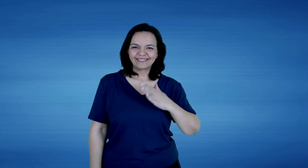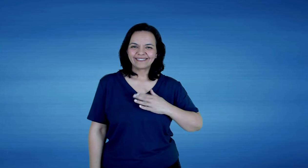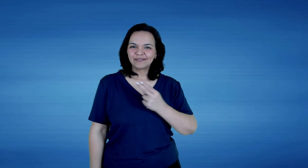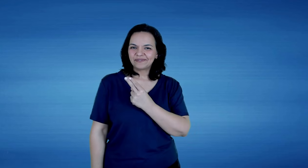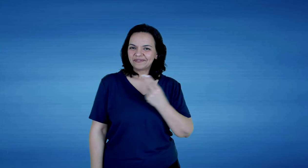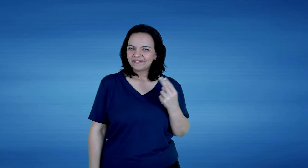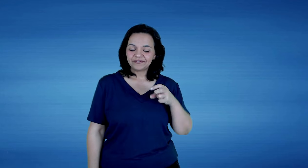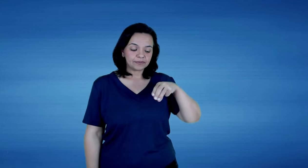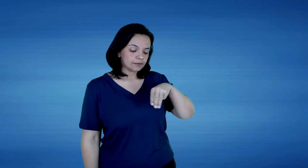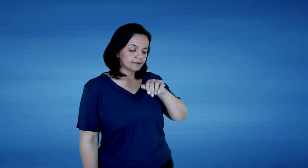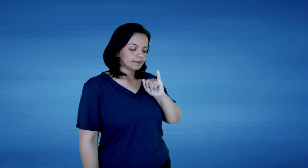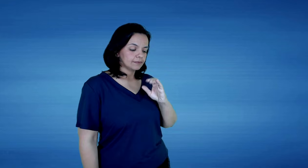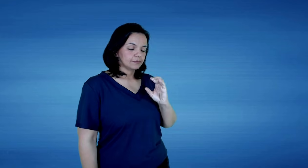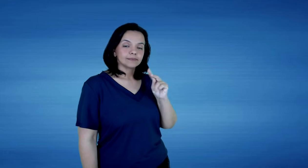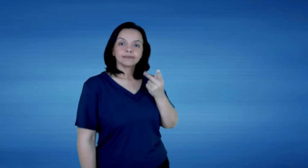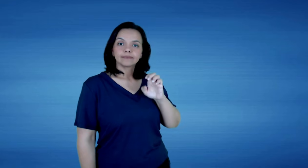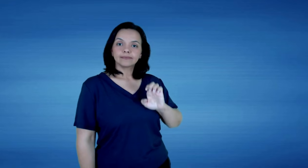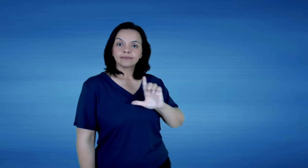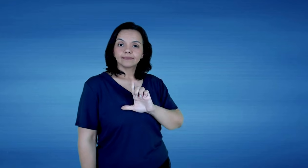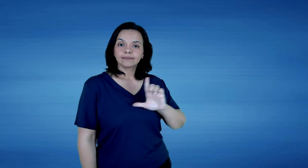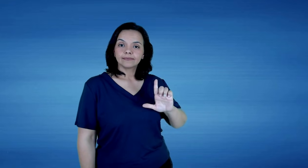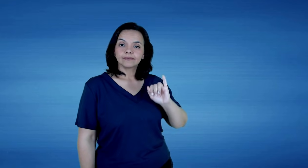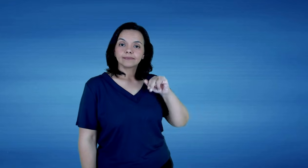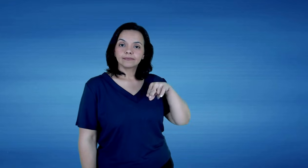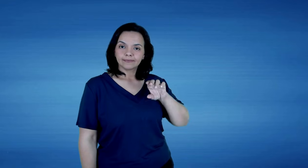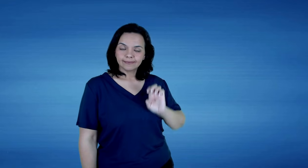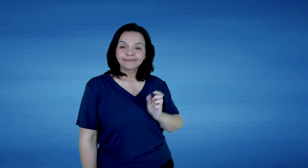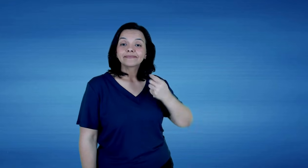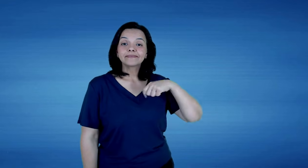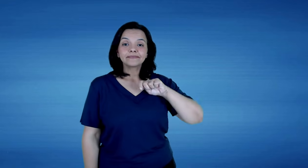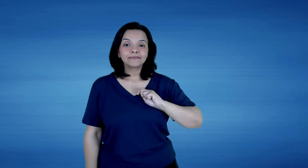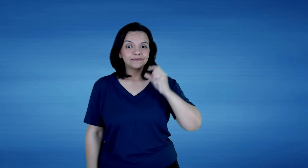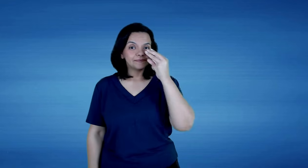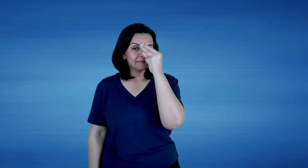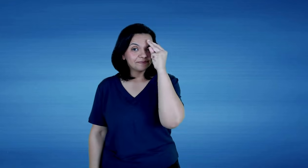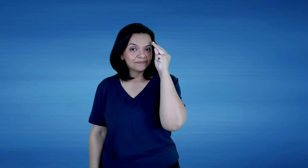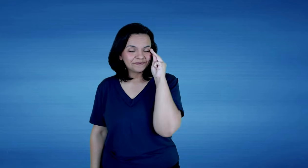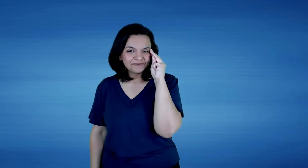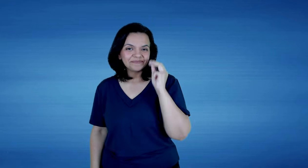Olá, meu nome é Micheline e esse aqui é o meu sinal.